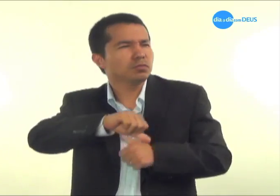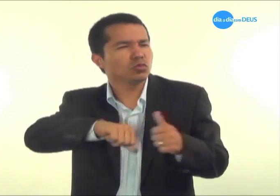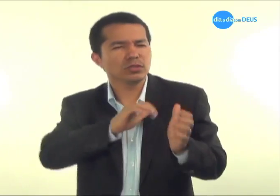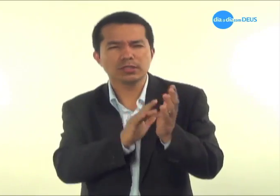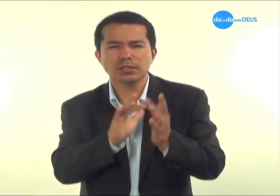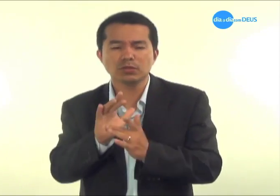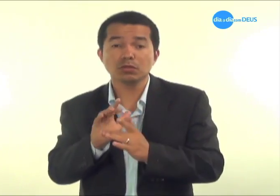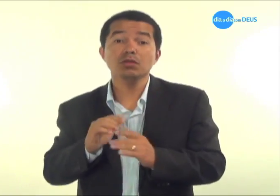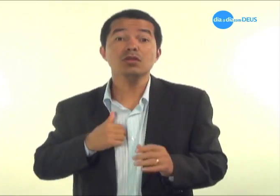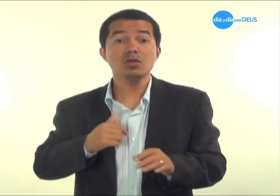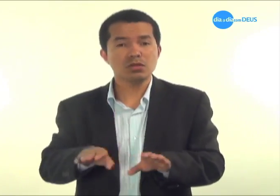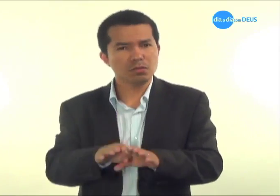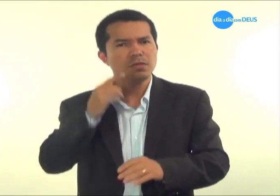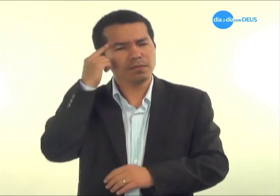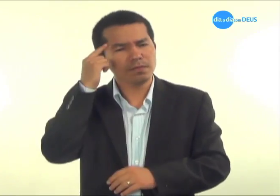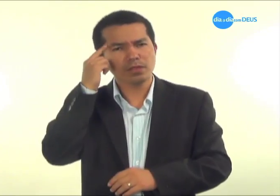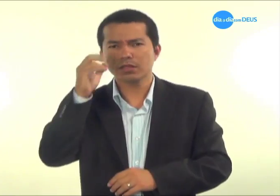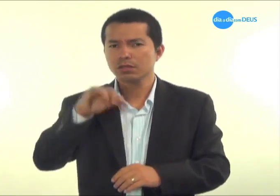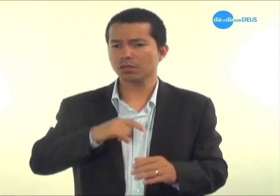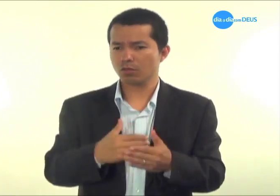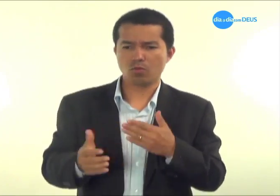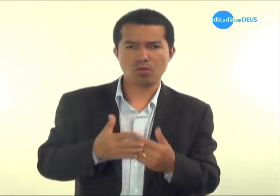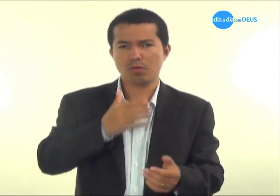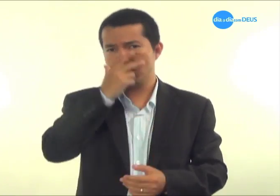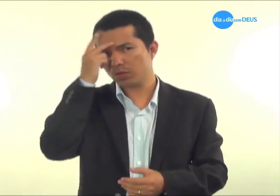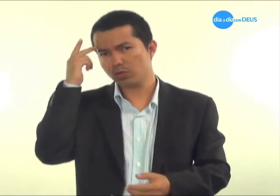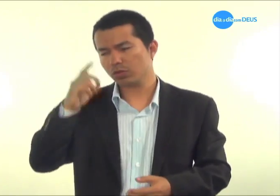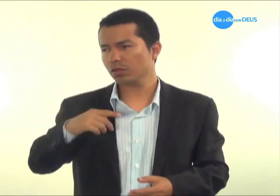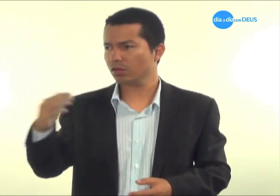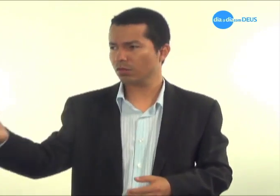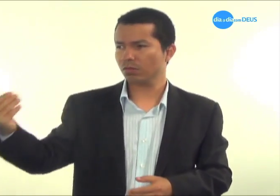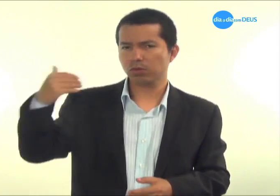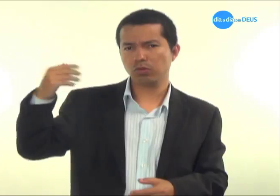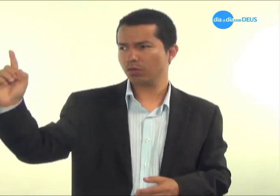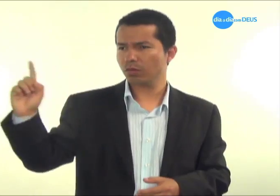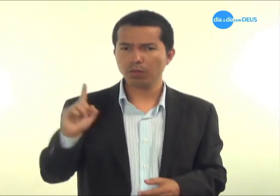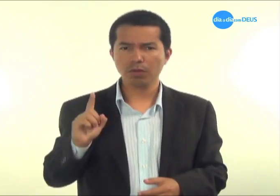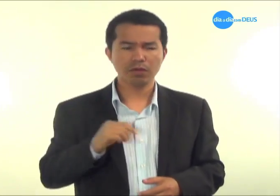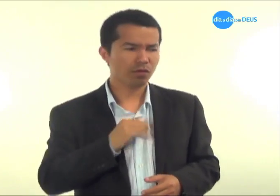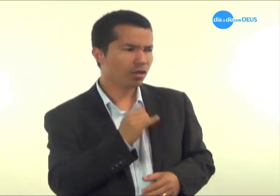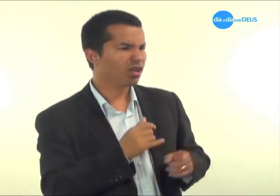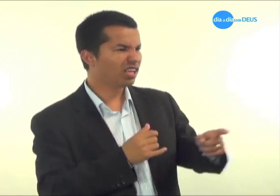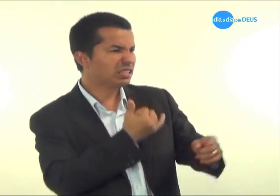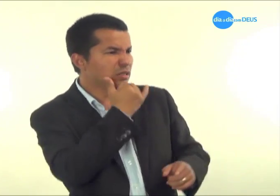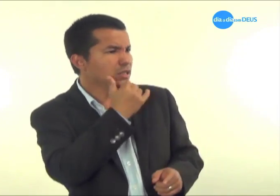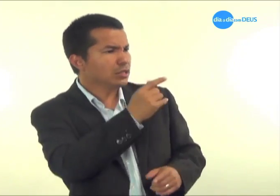que se alguém chegasse perto de Judas nesse tempo e lhe falasse do perigo espiritual que ele corria,